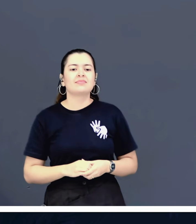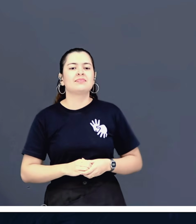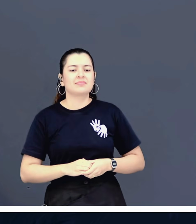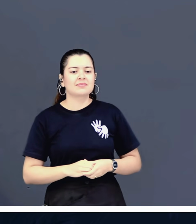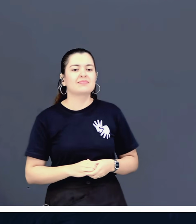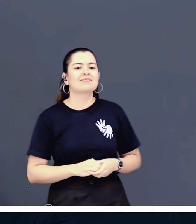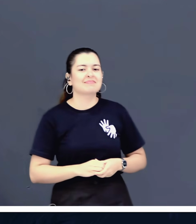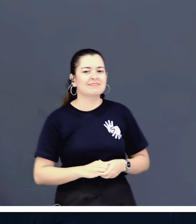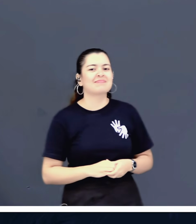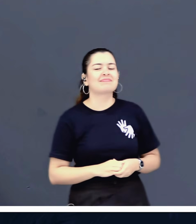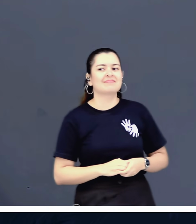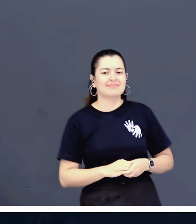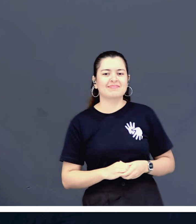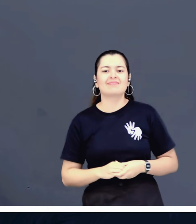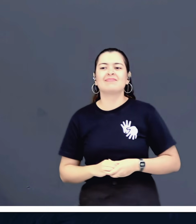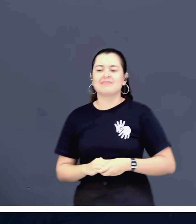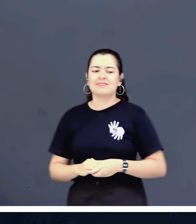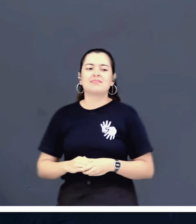Aleluia!